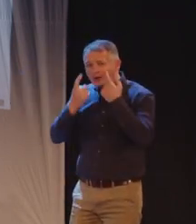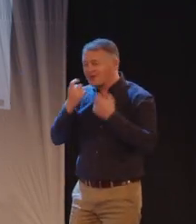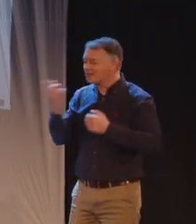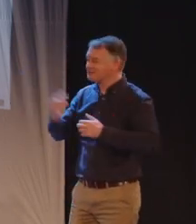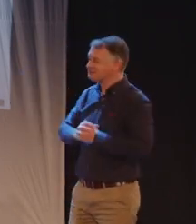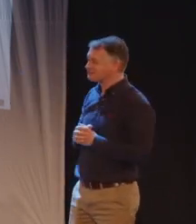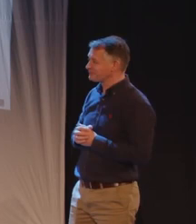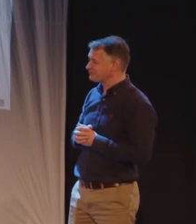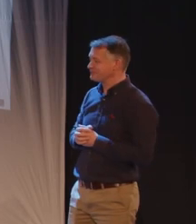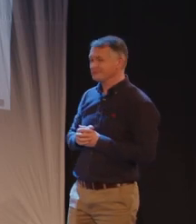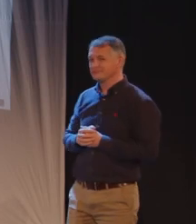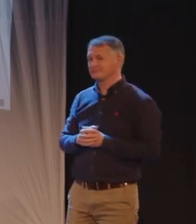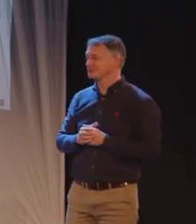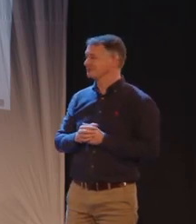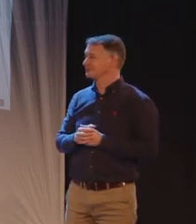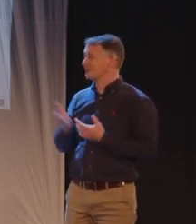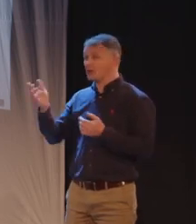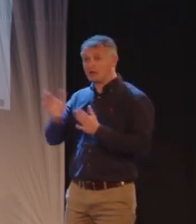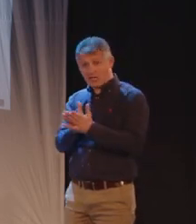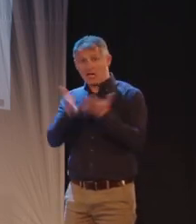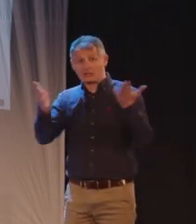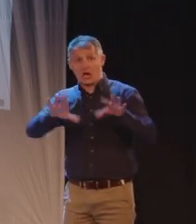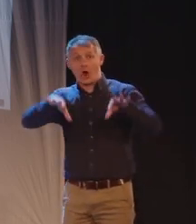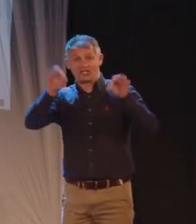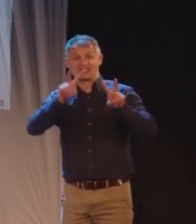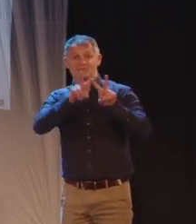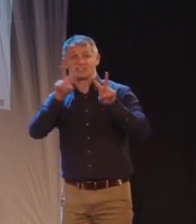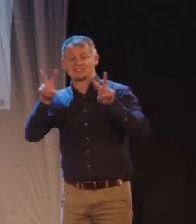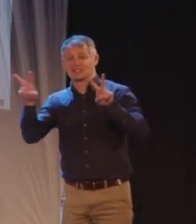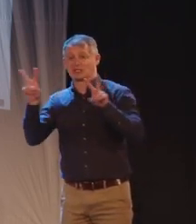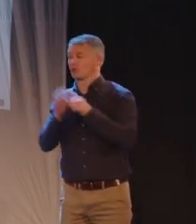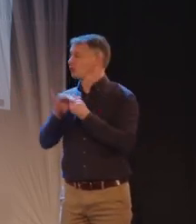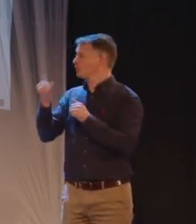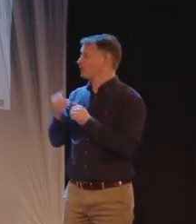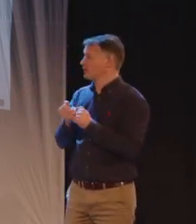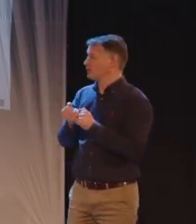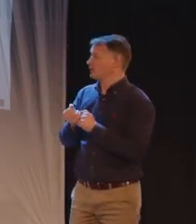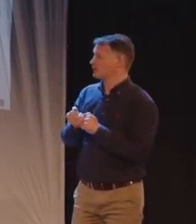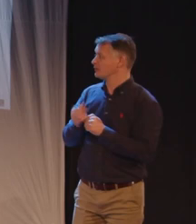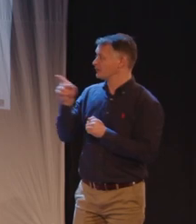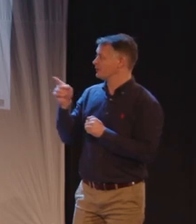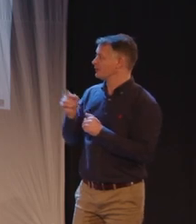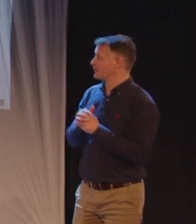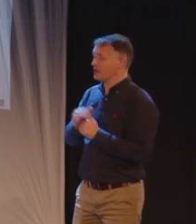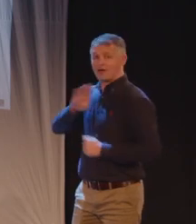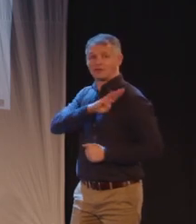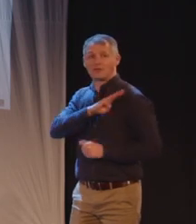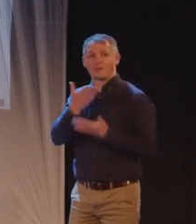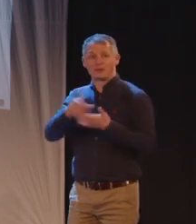În format digital, cartea o găsim pe site-ul Asociației Artelier for Education, că li s-a părut că sună mai bine în